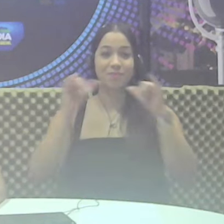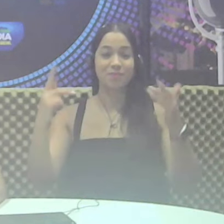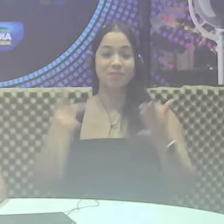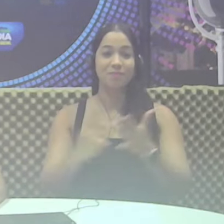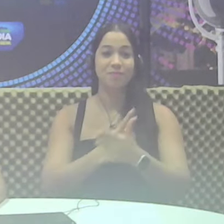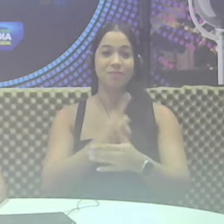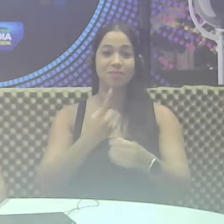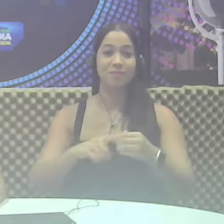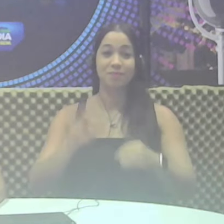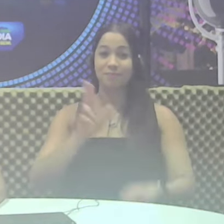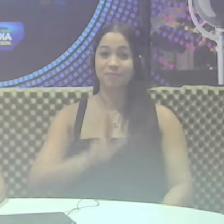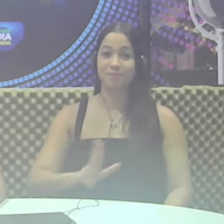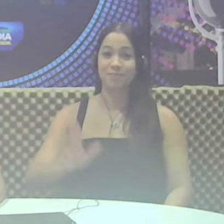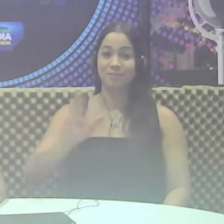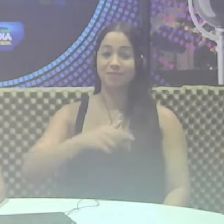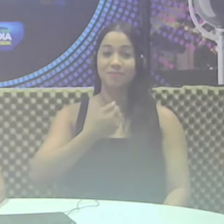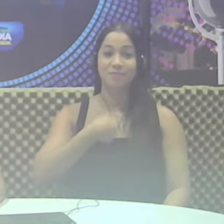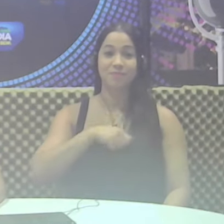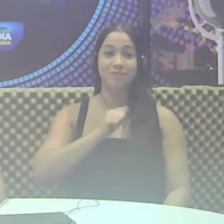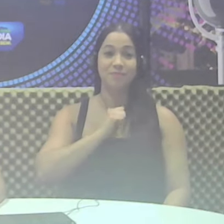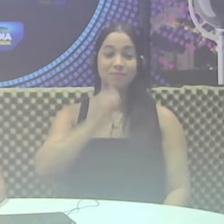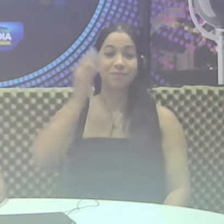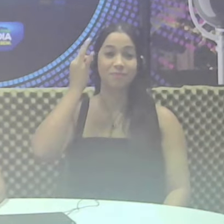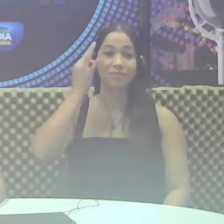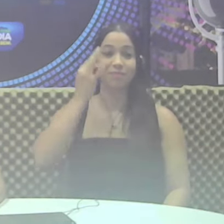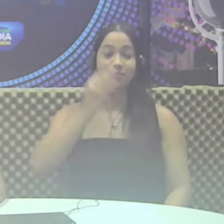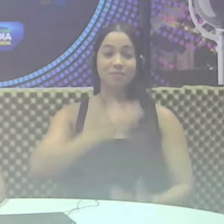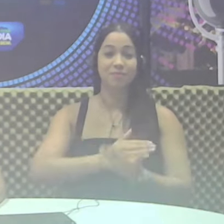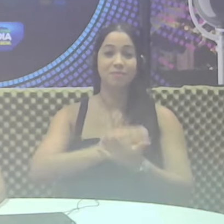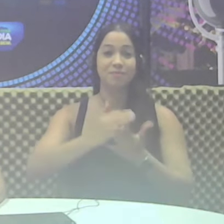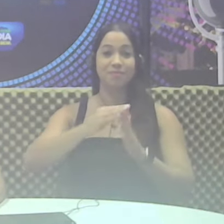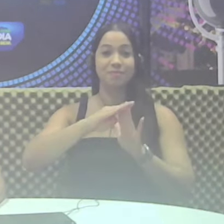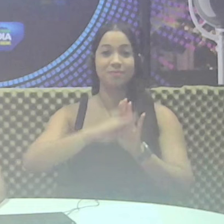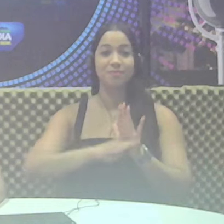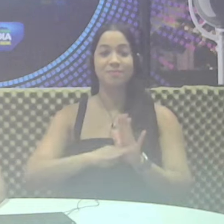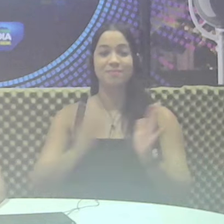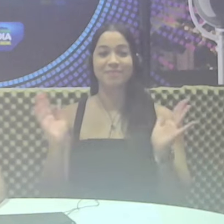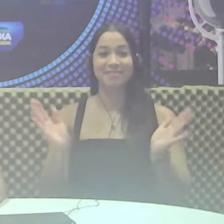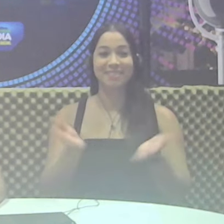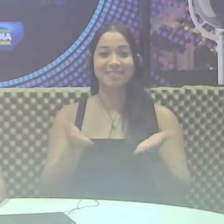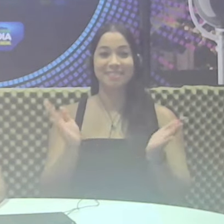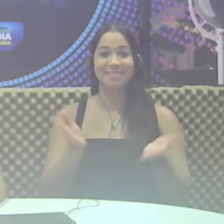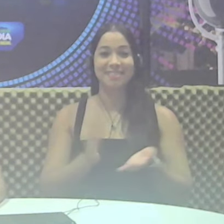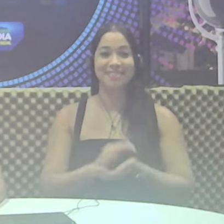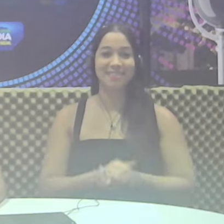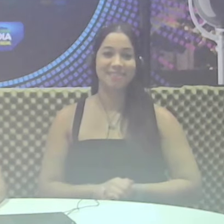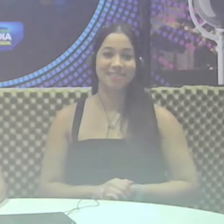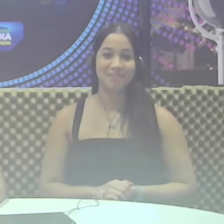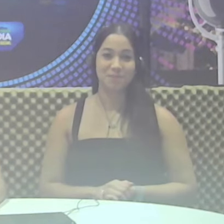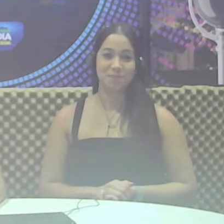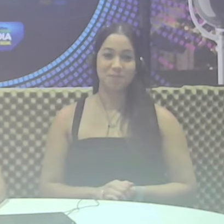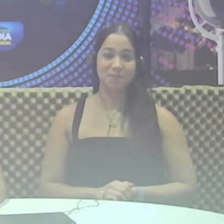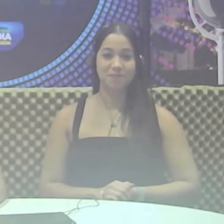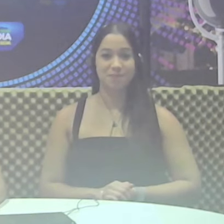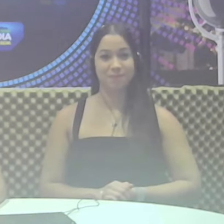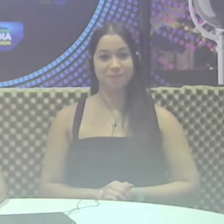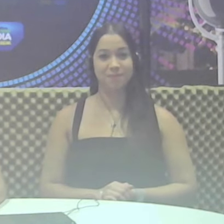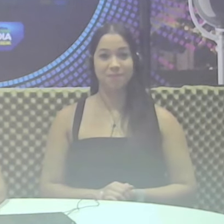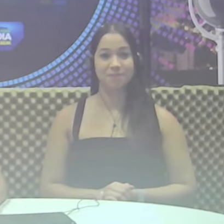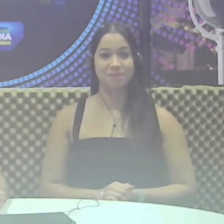fato acontece em Uberlândia. Eu sou o Fernando Cássio e começamos com os destaques da edição de hoje.